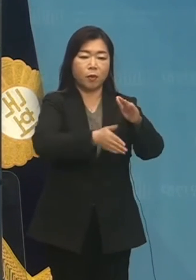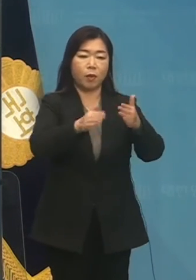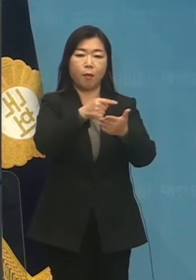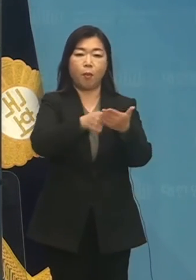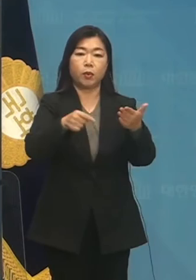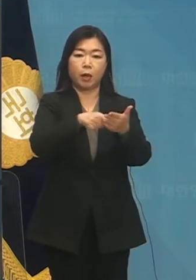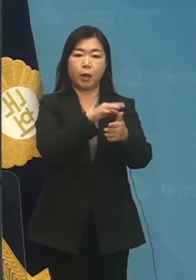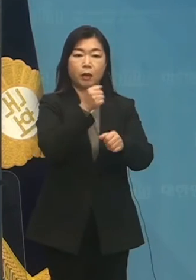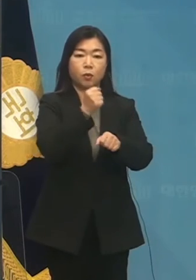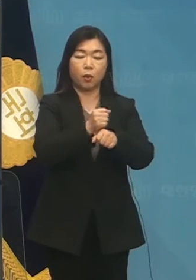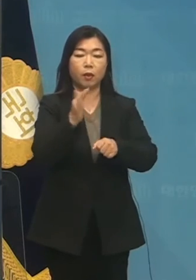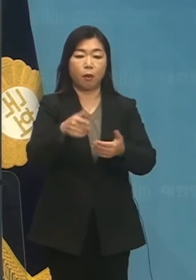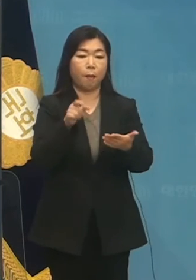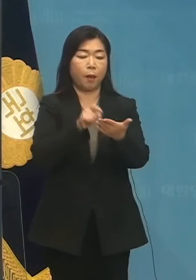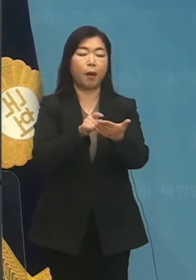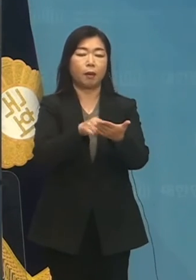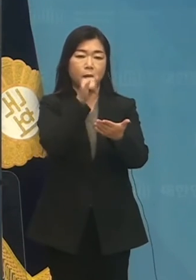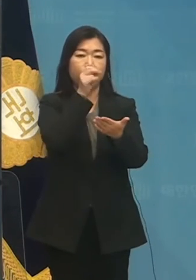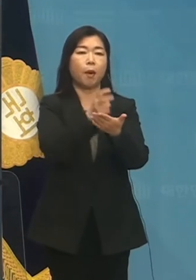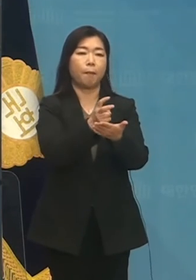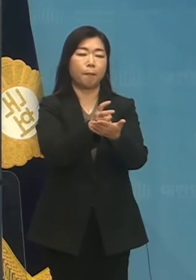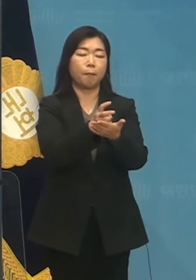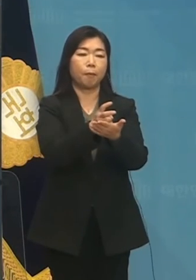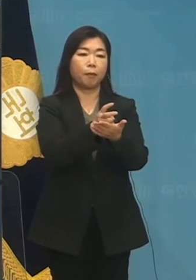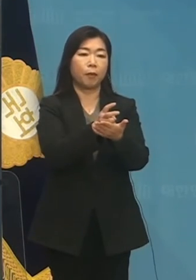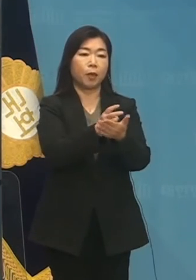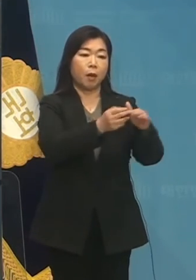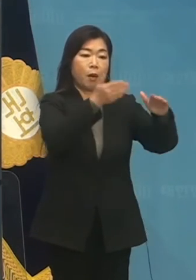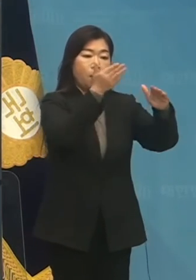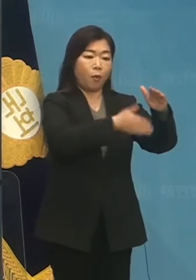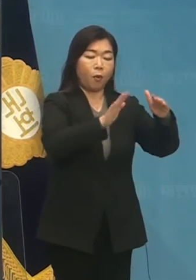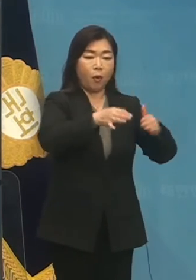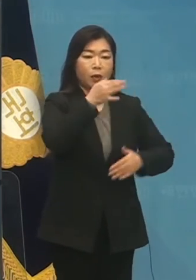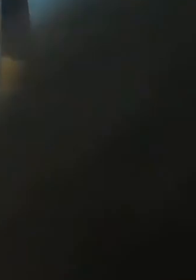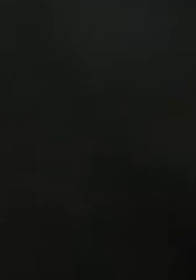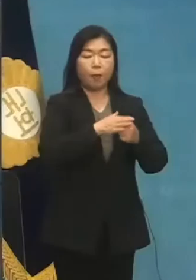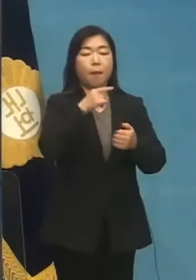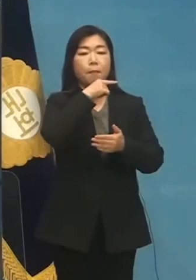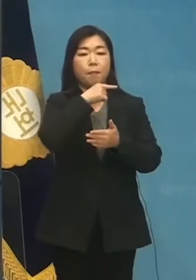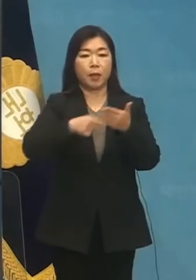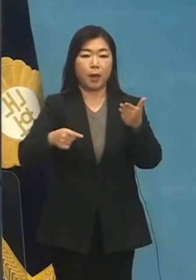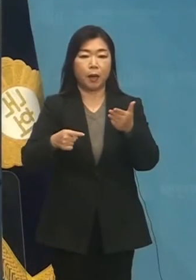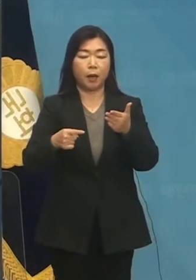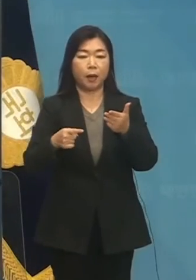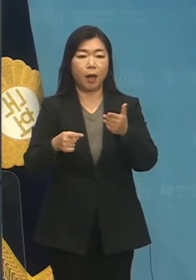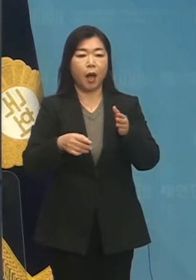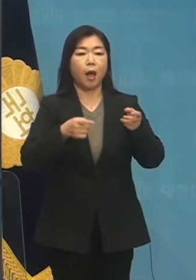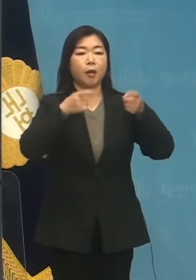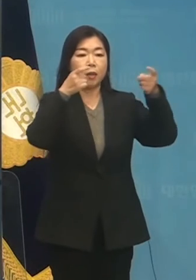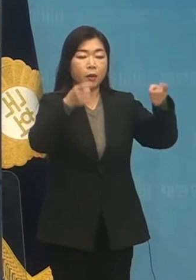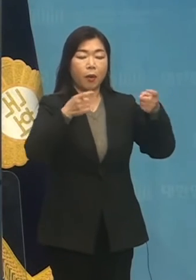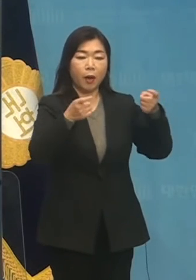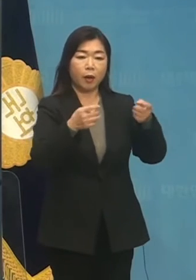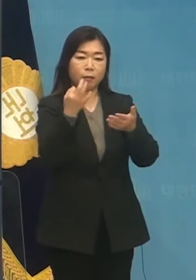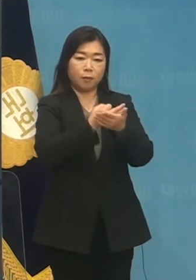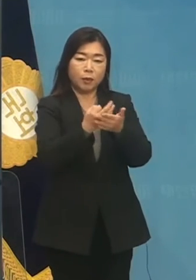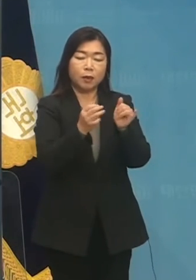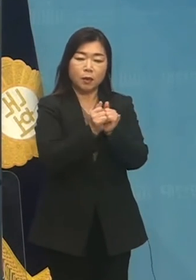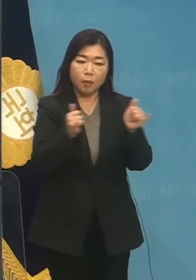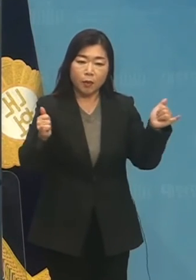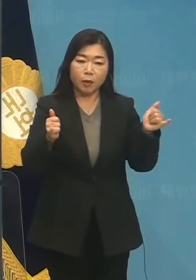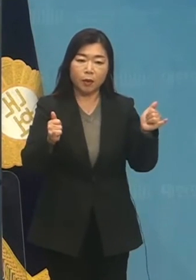한다고 명시되어 있습니다. 정부는 공공의 이유에 피해를 보고 있는 여행업종의 피해 보상